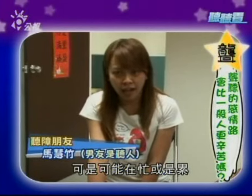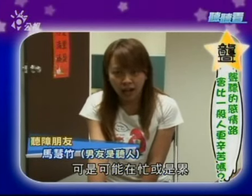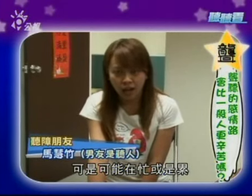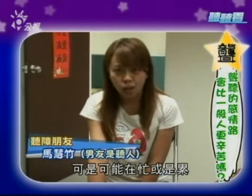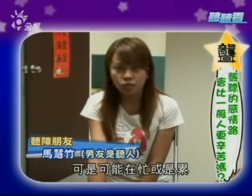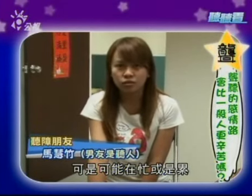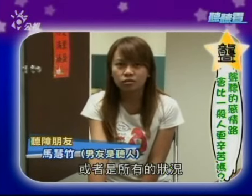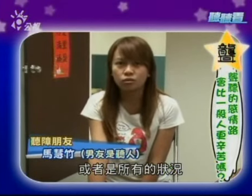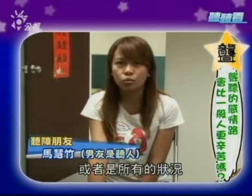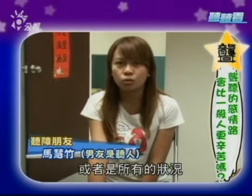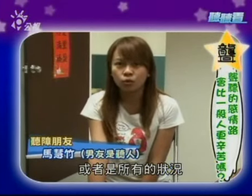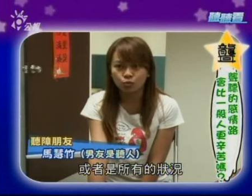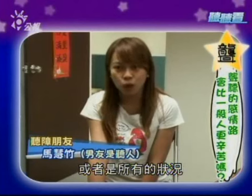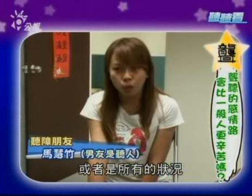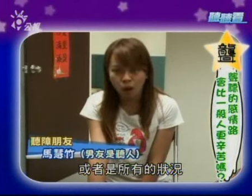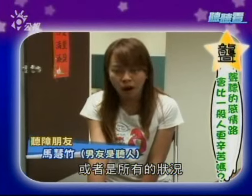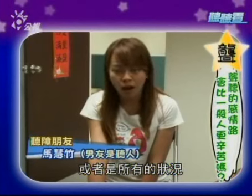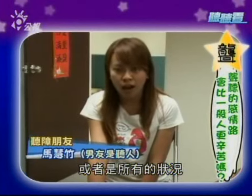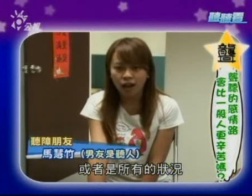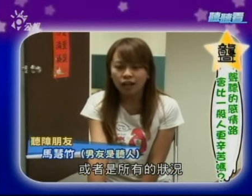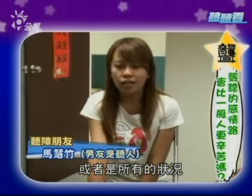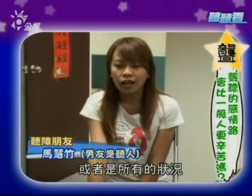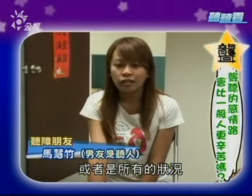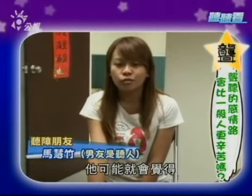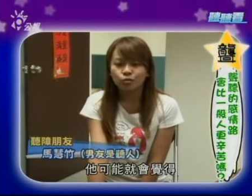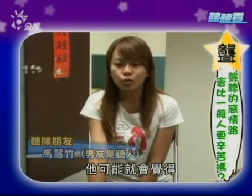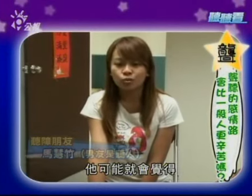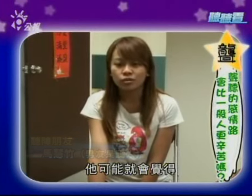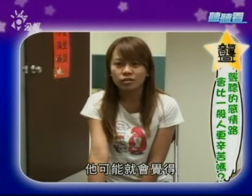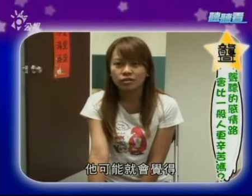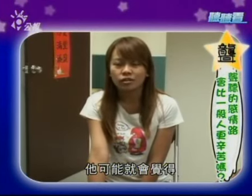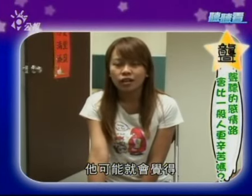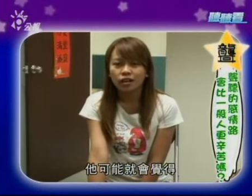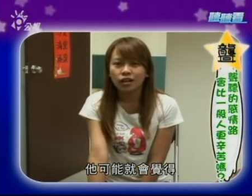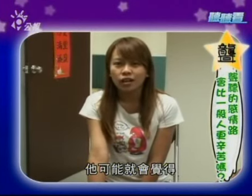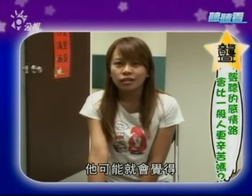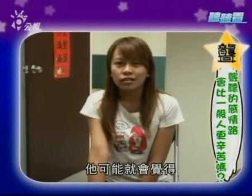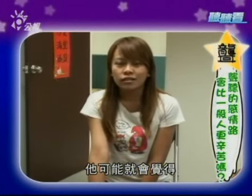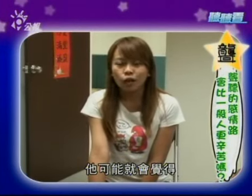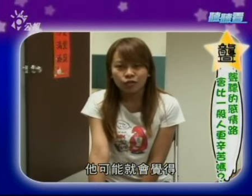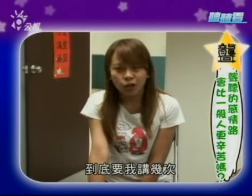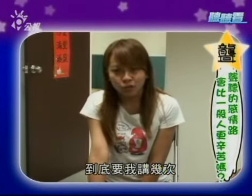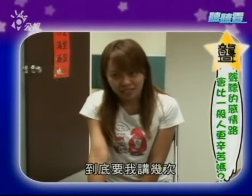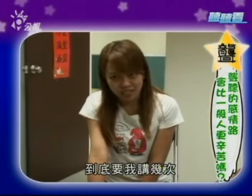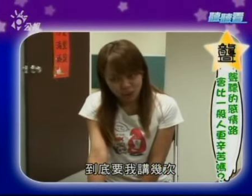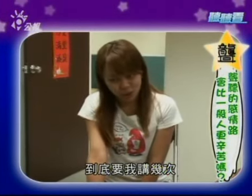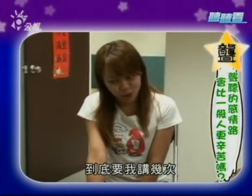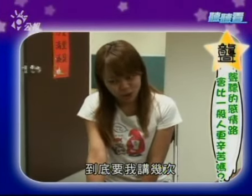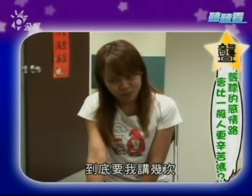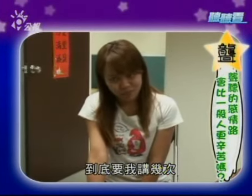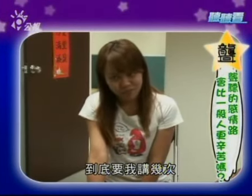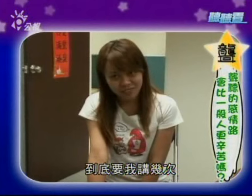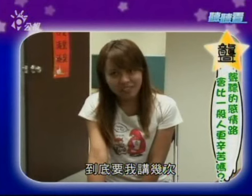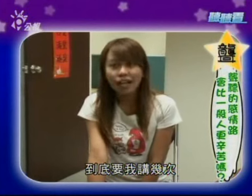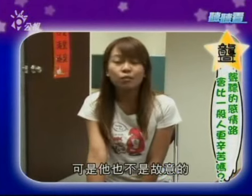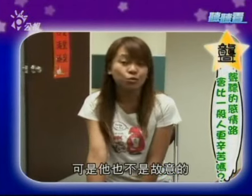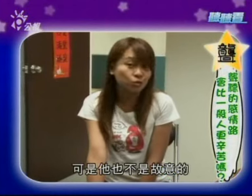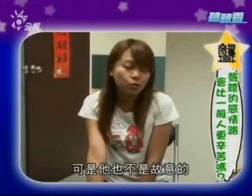啊或者是所有的状况啊他可能都会觉得到底要我这样去吃可是他也不是过